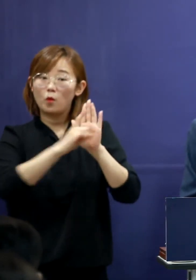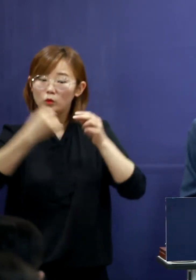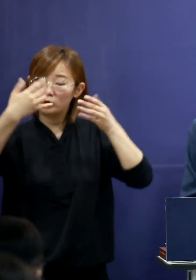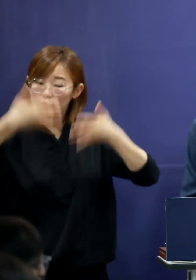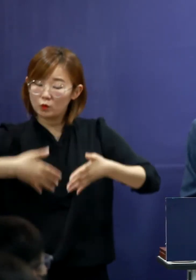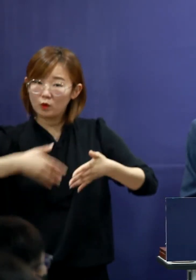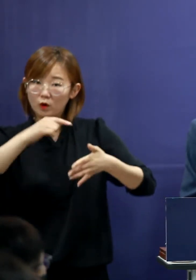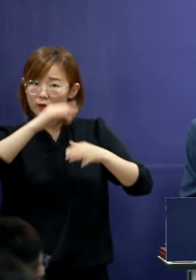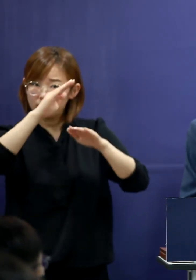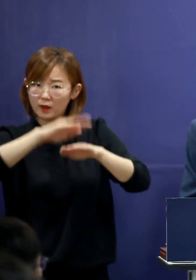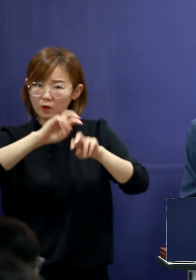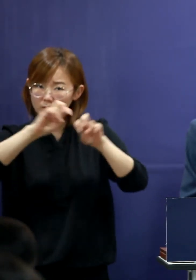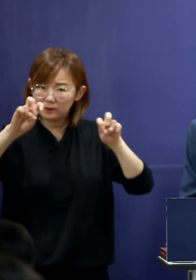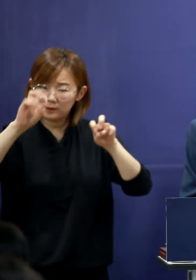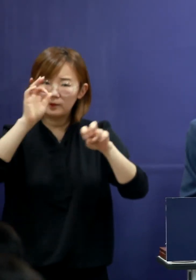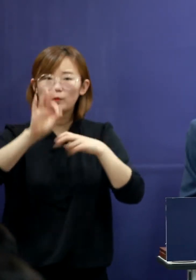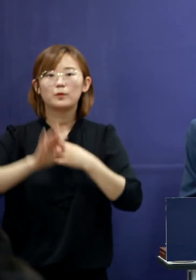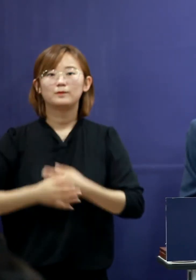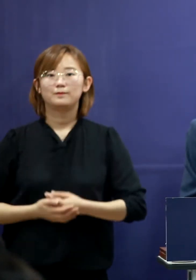보면은